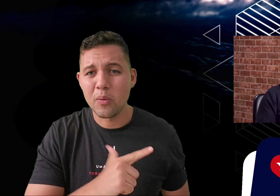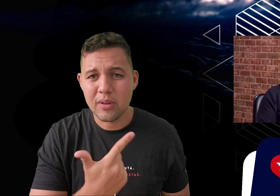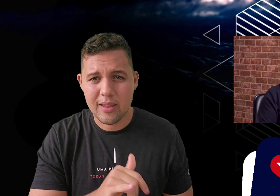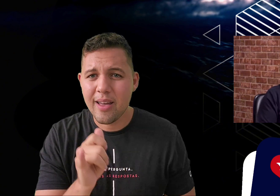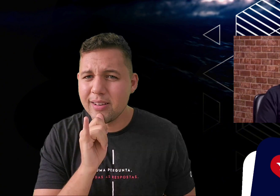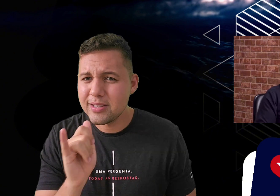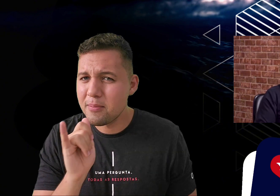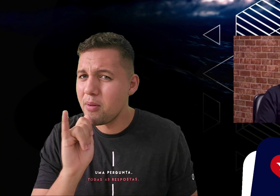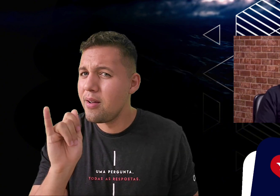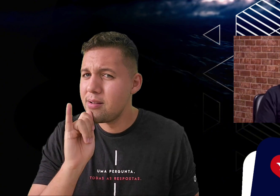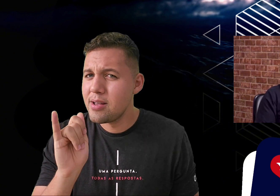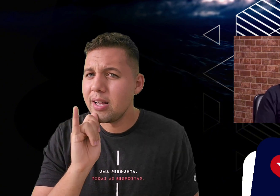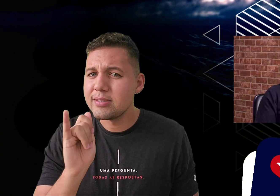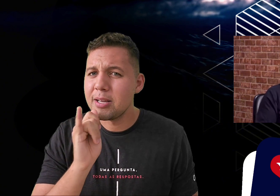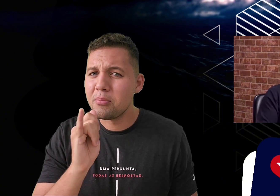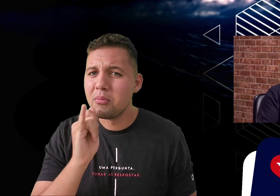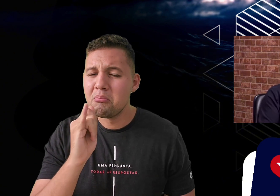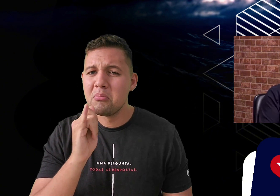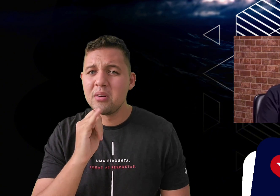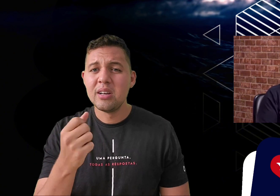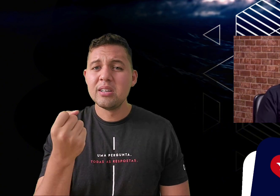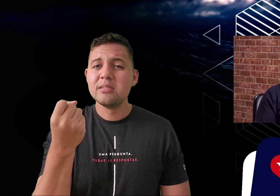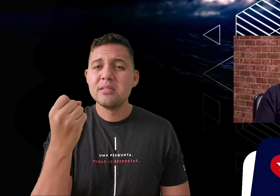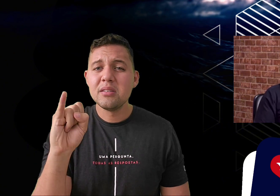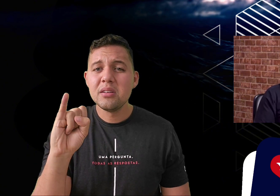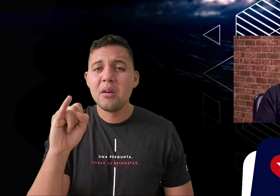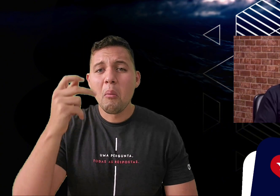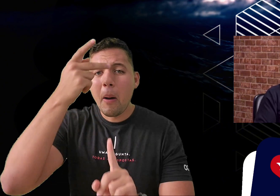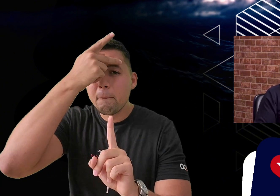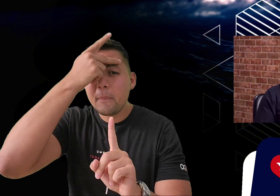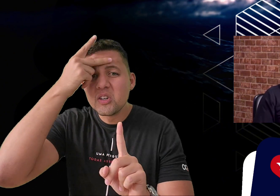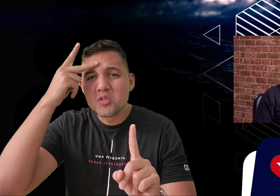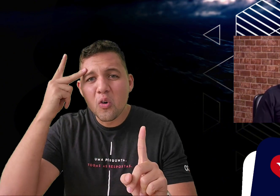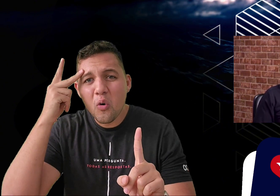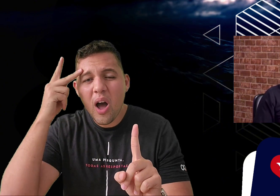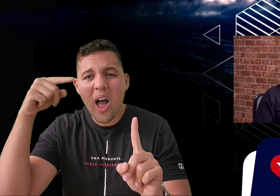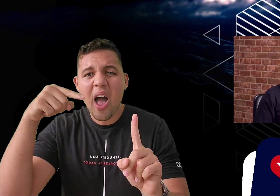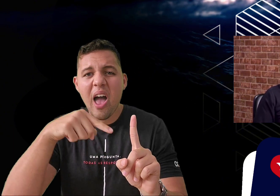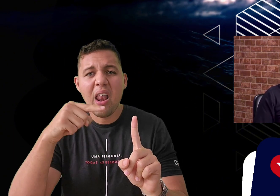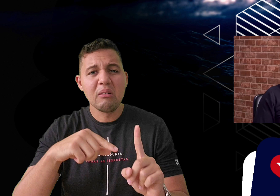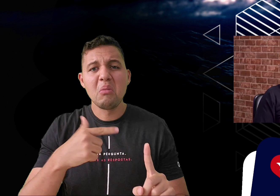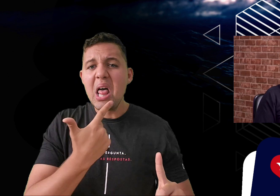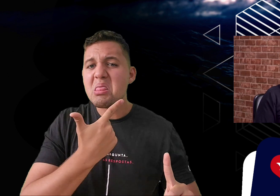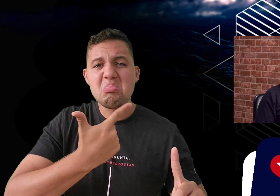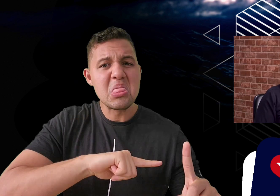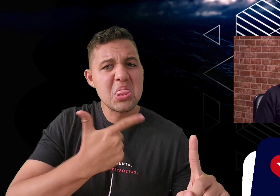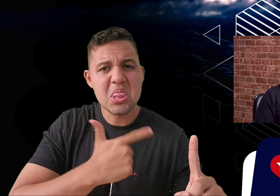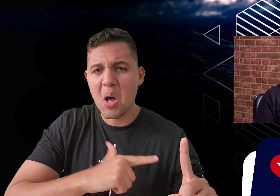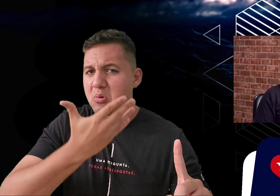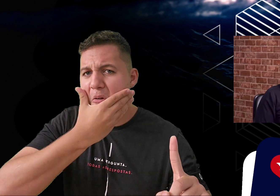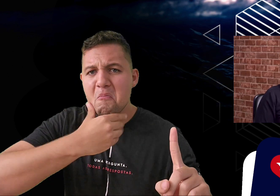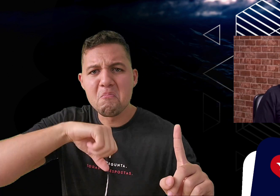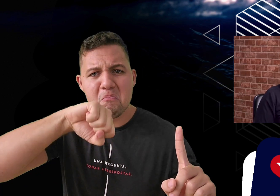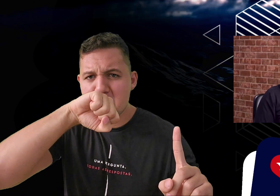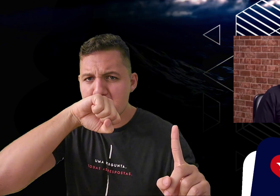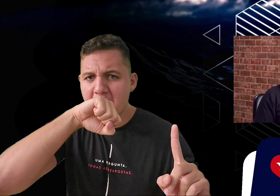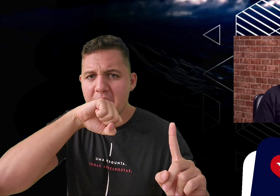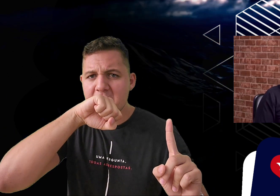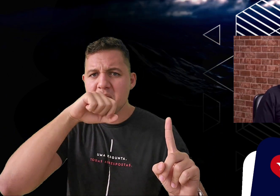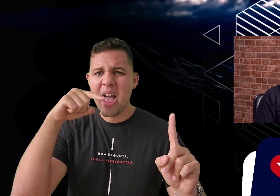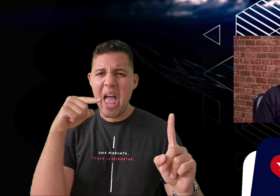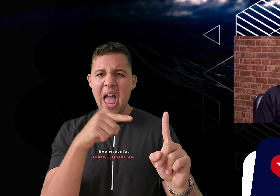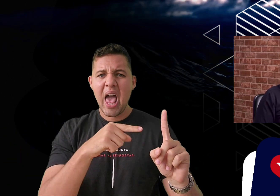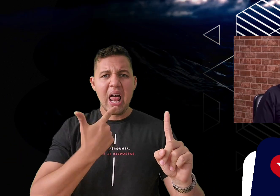no mundo sem pai, sem mãe, sem irmão, sem ninguém para cuidar dela. Nunca soube o que é isso, o que é